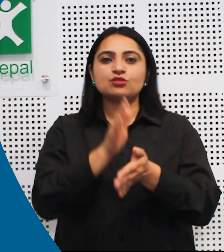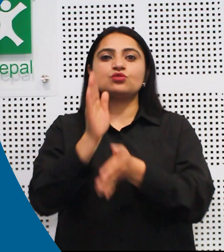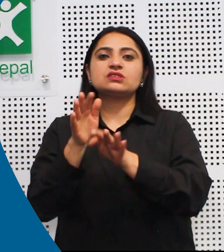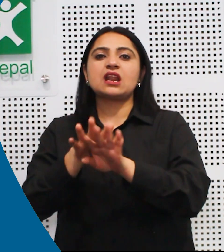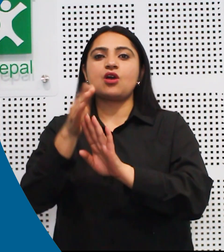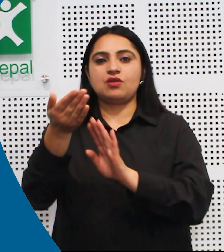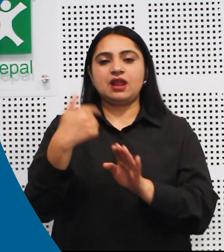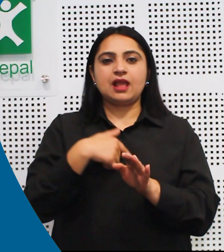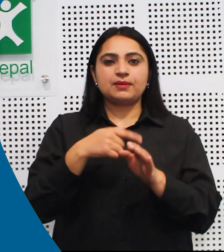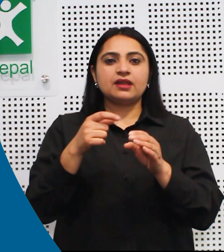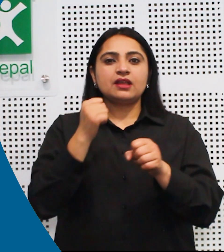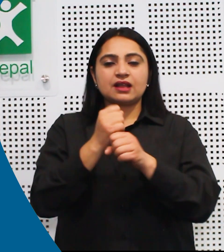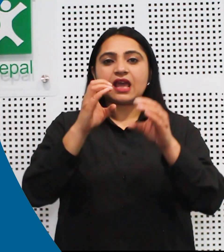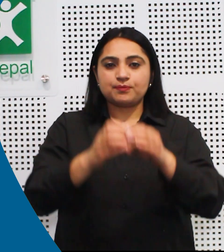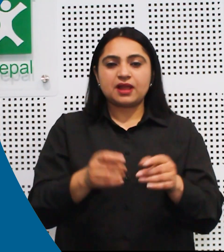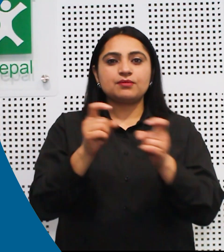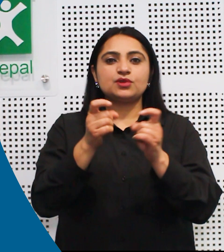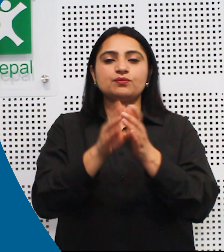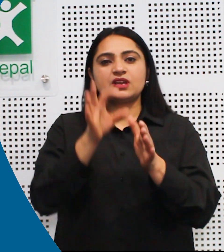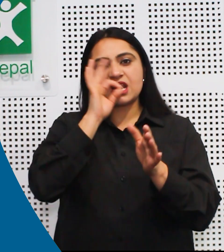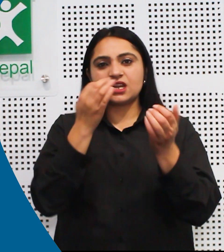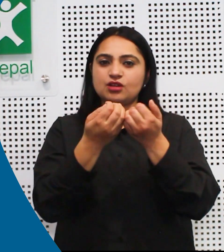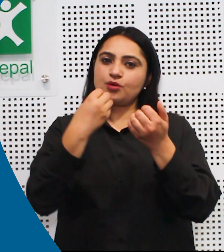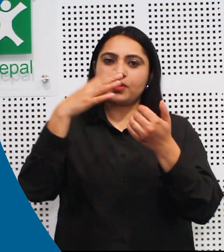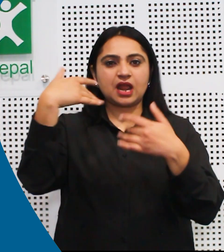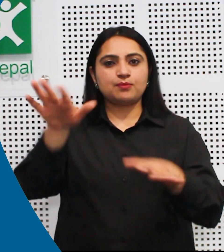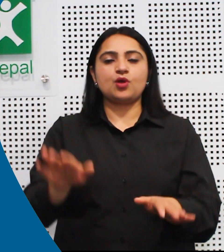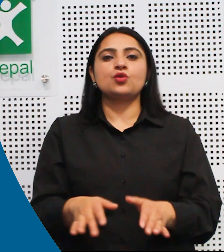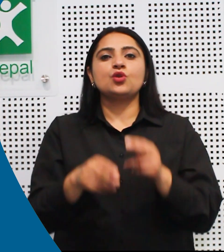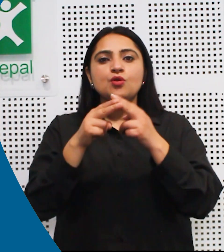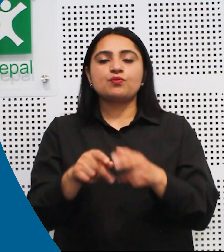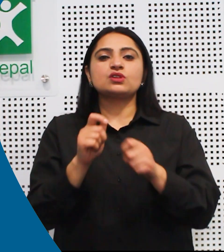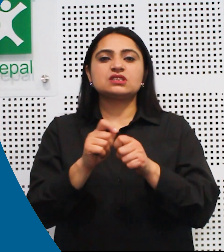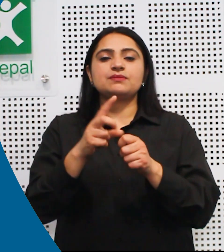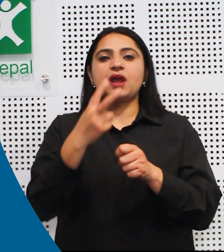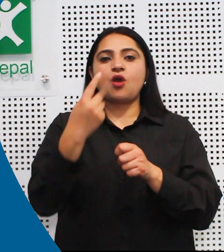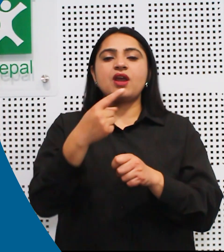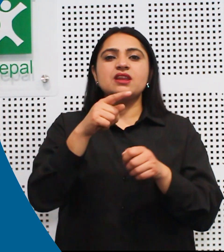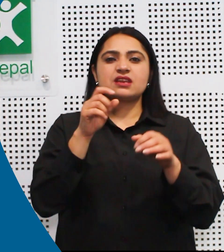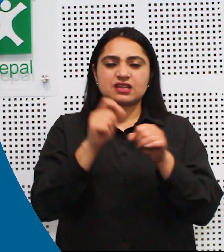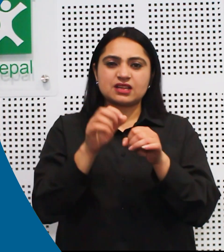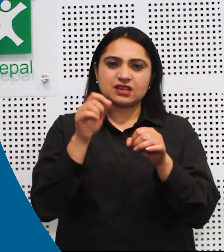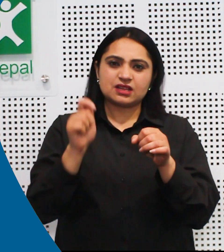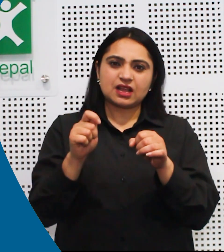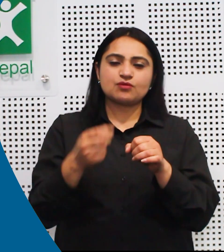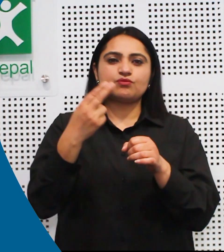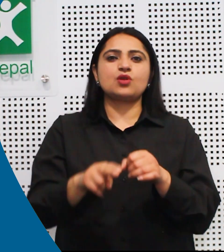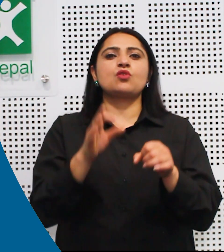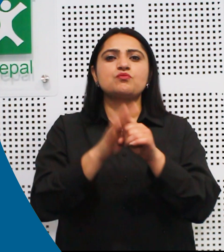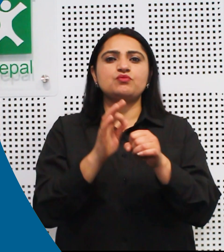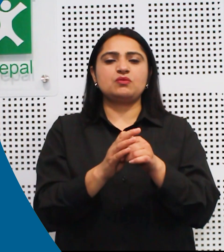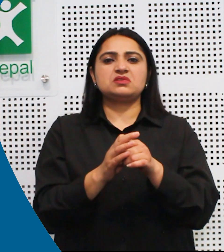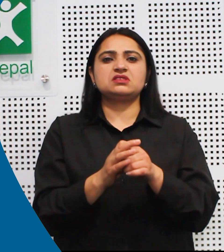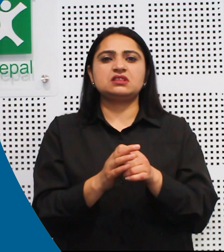योजनाहरूलाई हामीले कार्यपालिकाको मिटिङबाट निर्णय गरेर पठाइसकेका छौँ। बजेट निर्माणका लागि ऐन कानुनमा भएको व्यवस्था अक्षरशः कार्यान्वयन